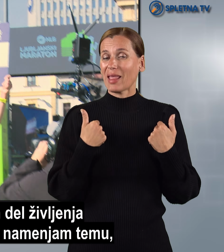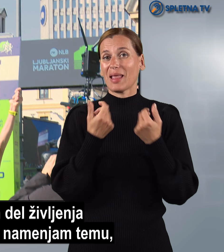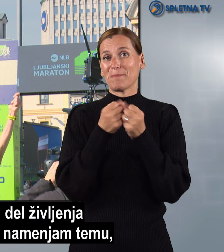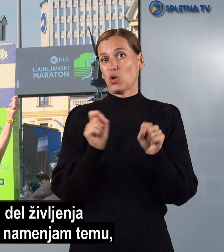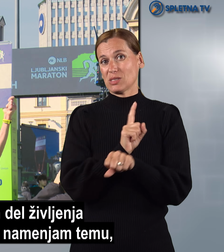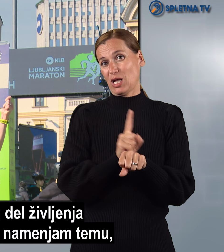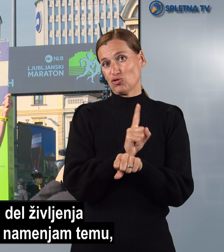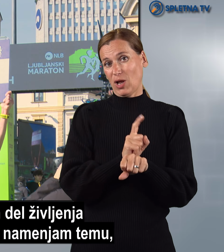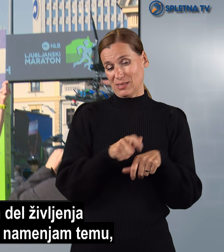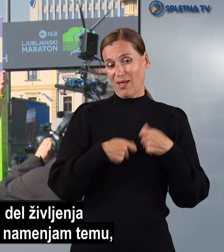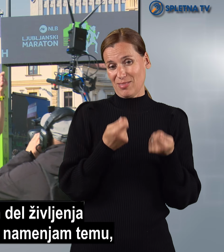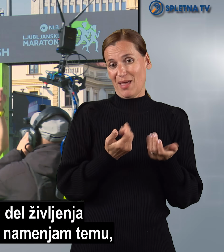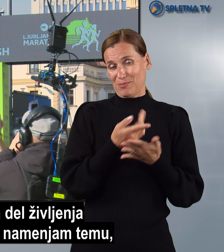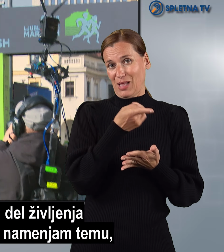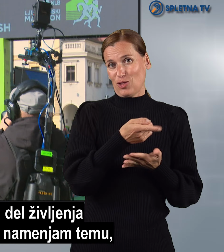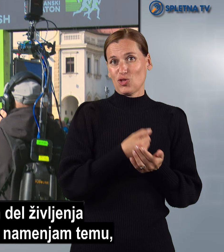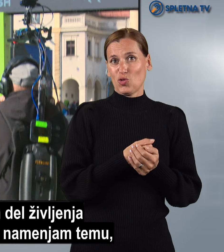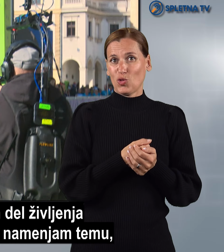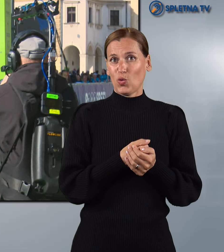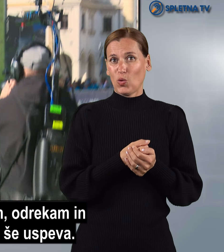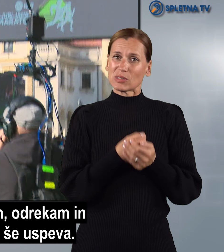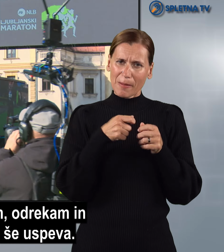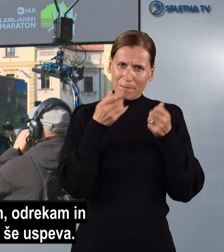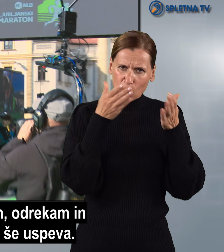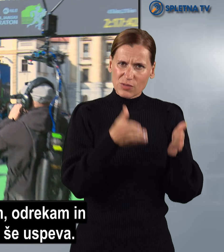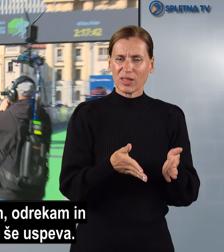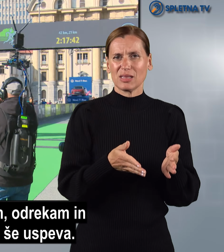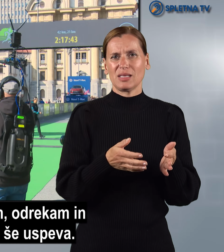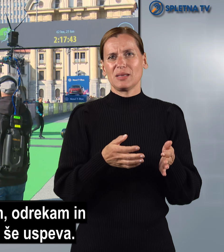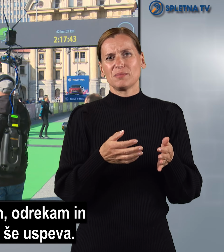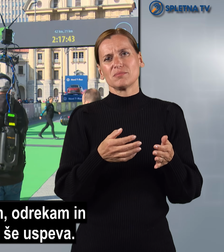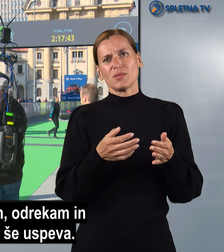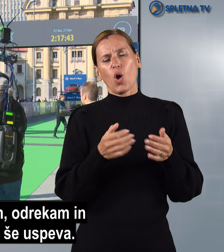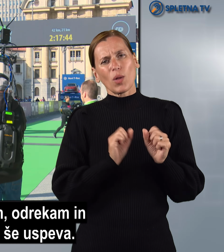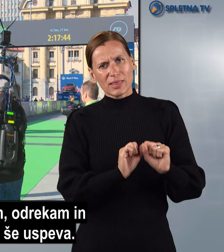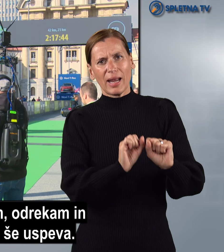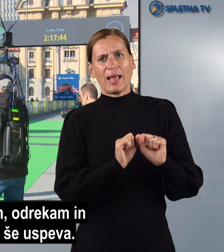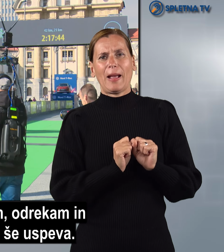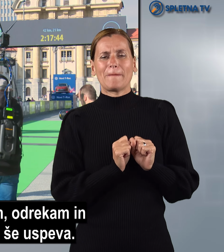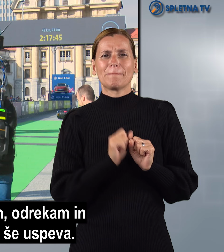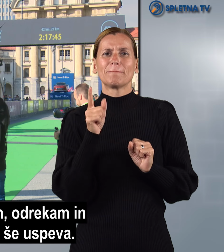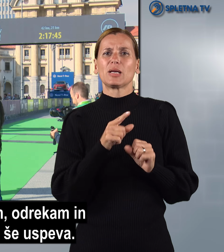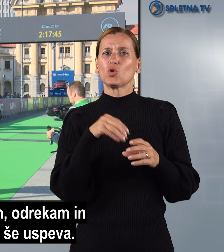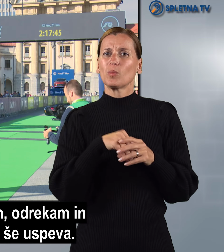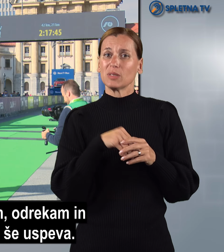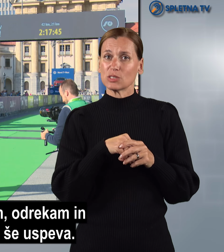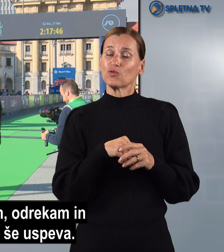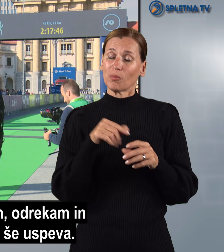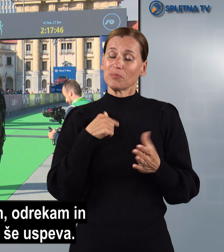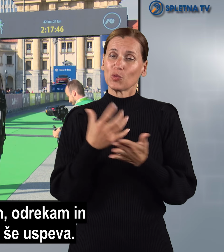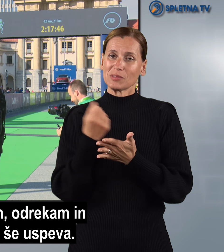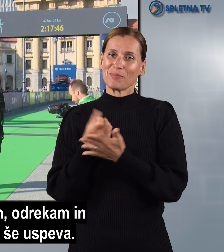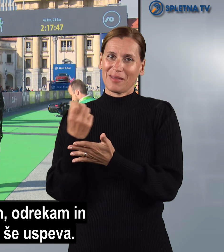del življenja in prostega časa namenjam temu, se temu posvečam, odrekam in v